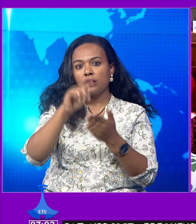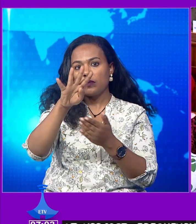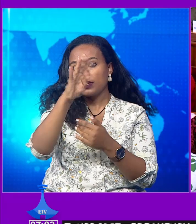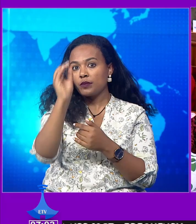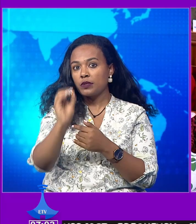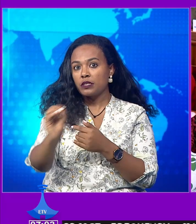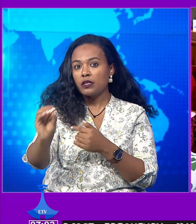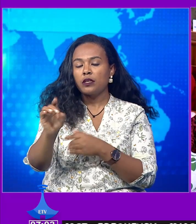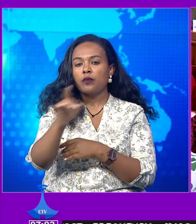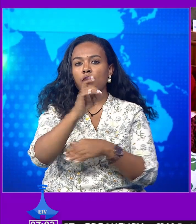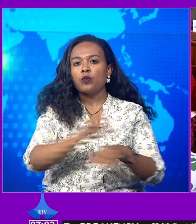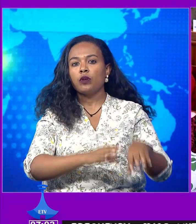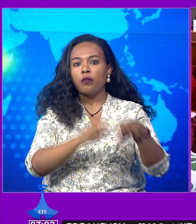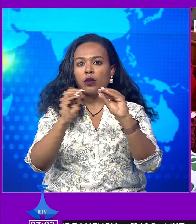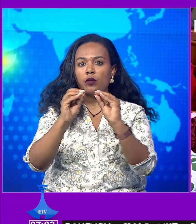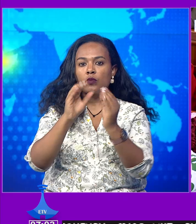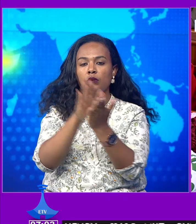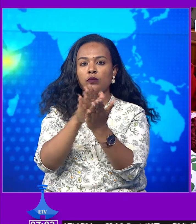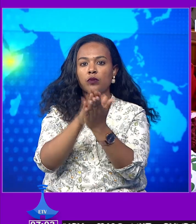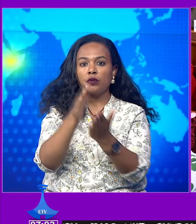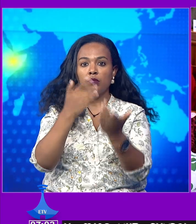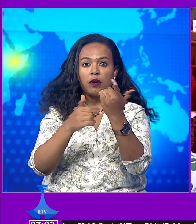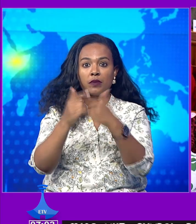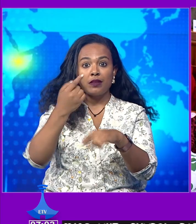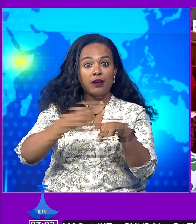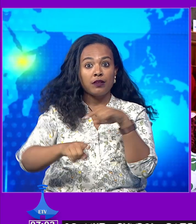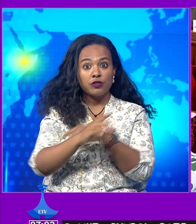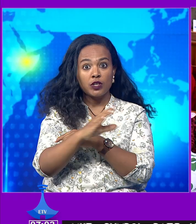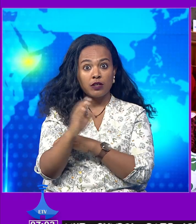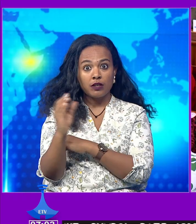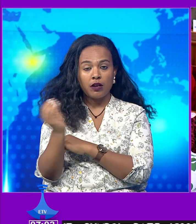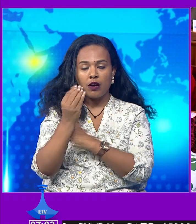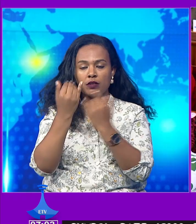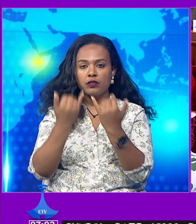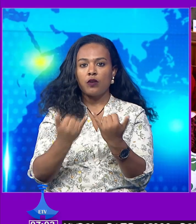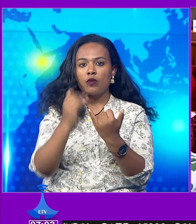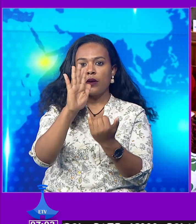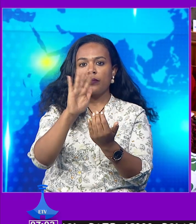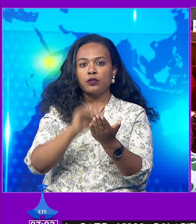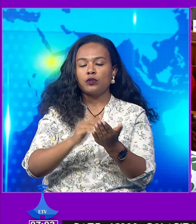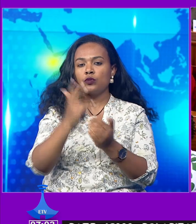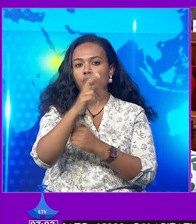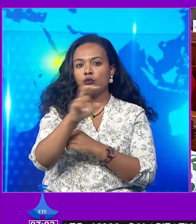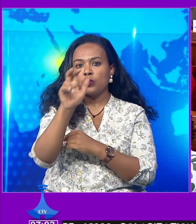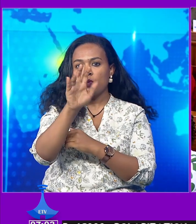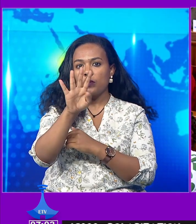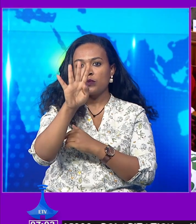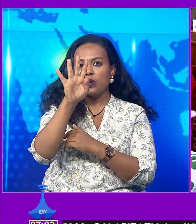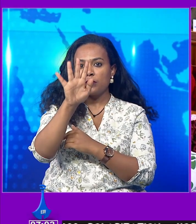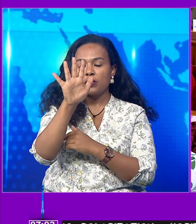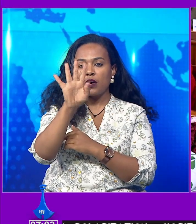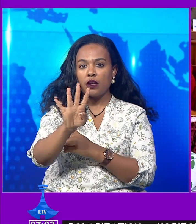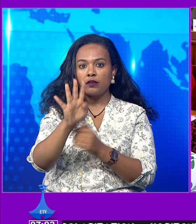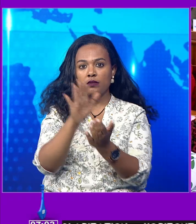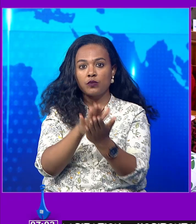22.4% የሚሆኑ ተማሪዎች ወደ ትምህርት ቤት ማምጣት ያልተቻለና እስካሁን 5354 ትምህርት ቤቶች